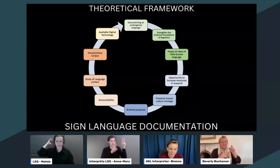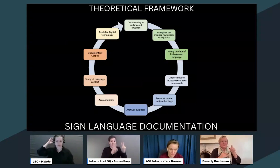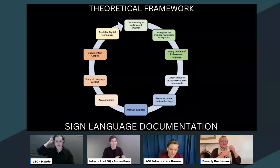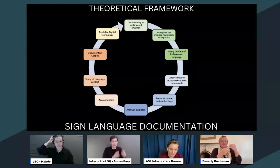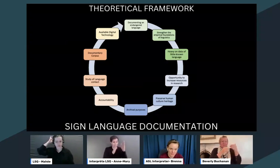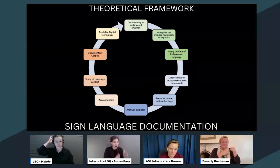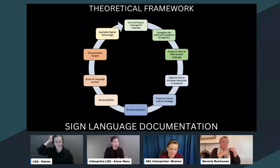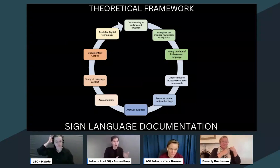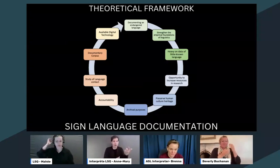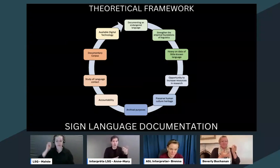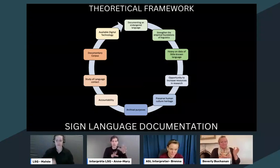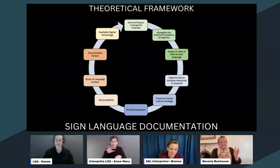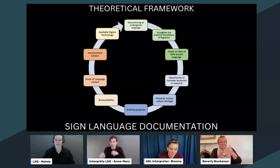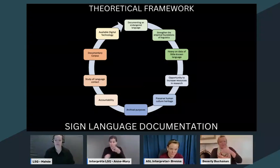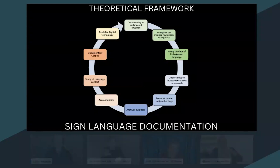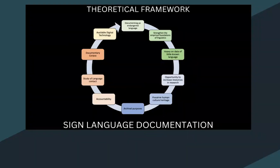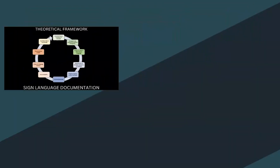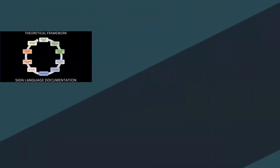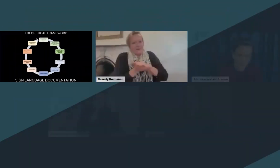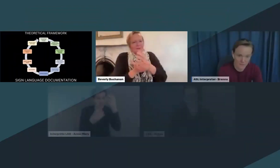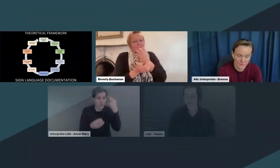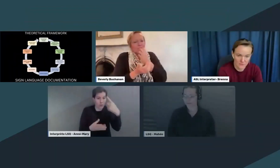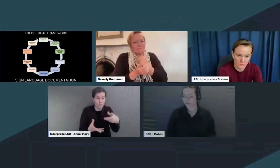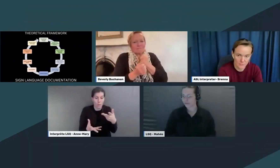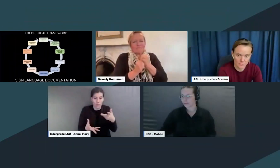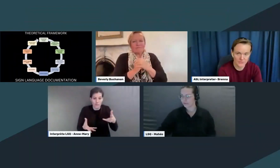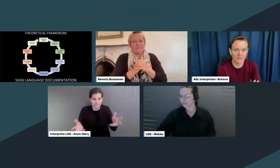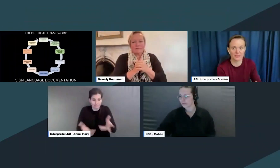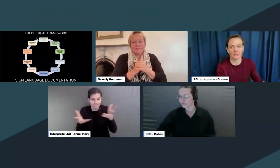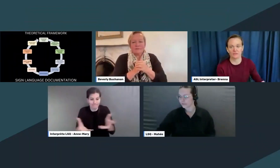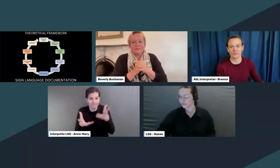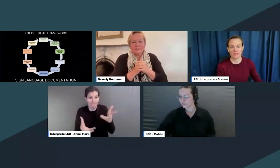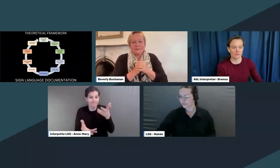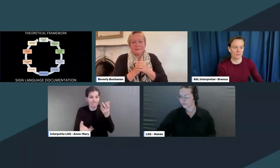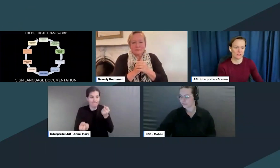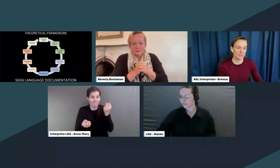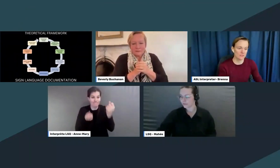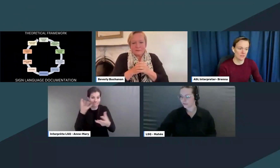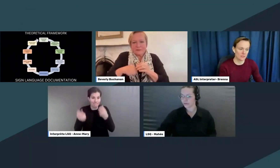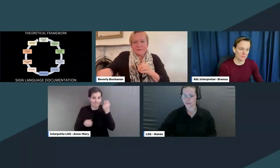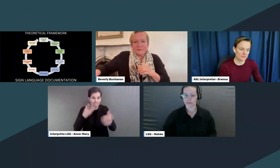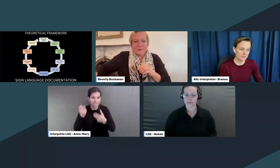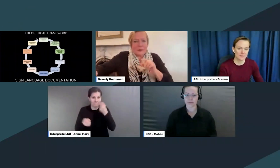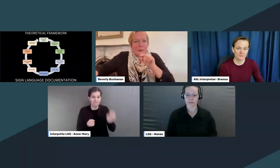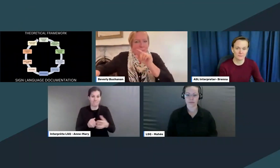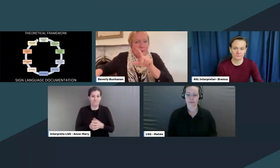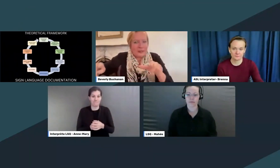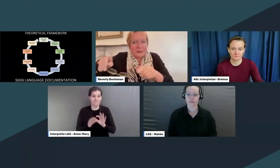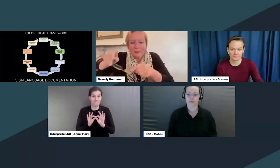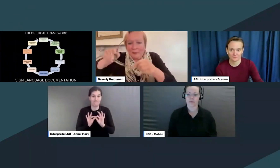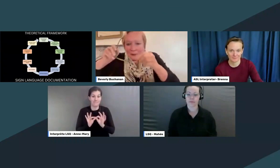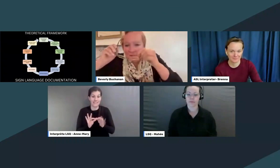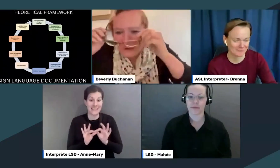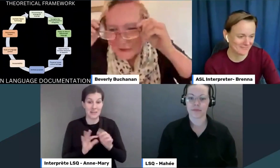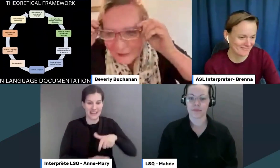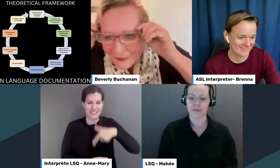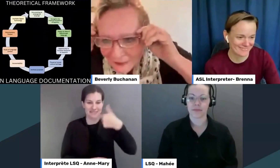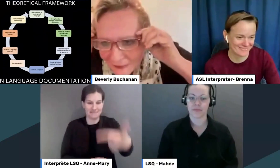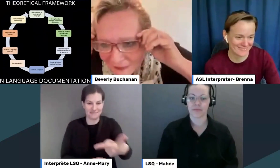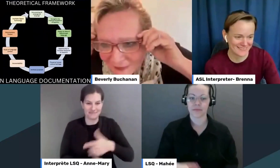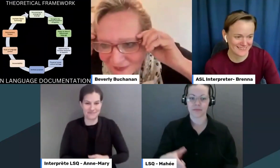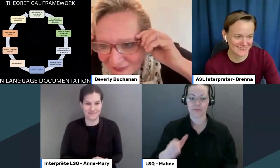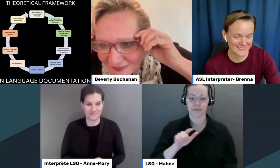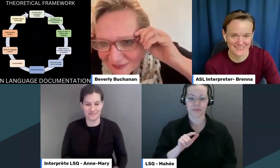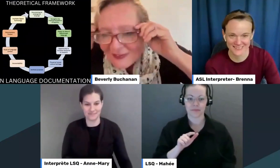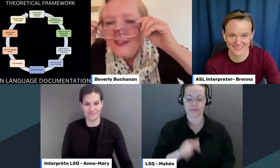la communauté sourde en Nouvelle-Écosse, afin de pouvoir rassembler tous ces renseignements-là et faire la documentation.